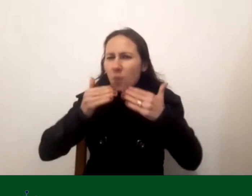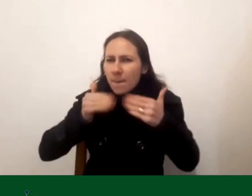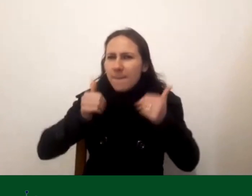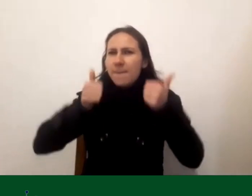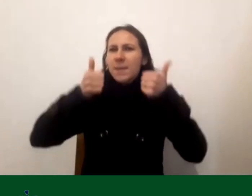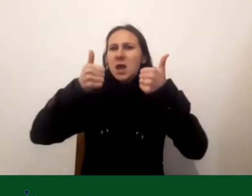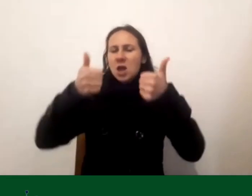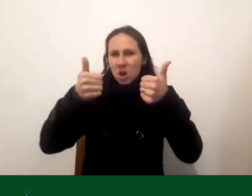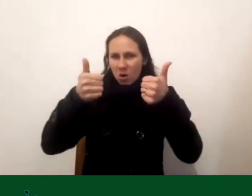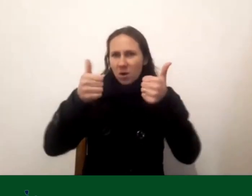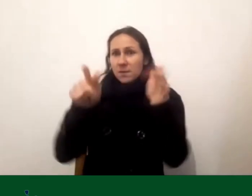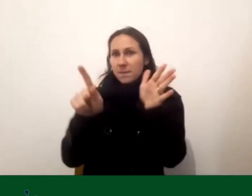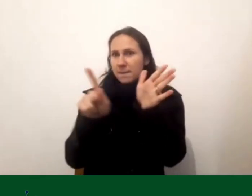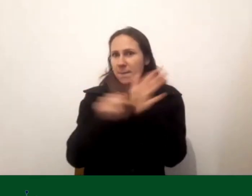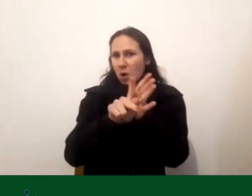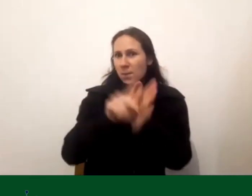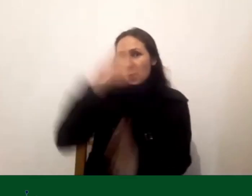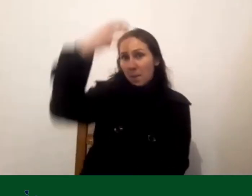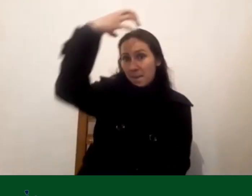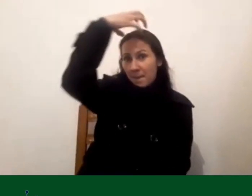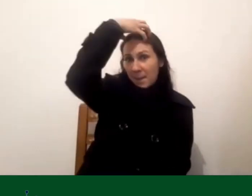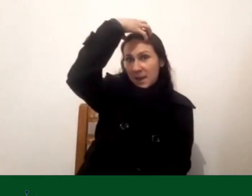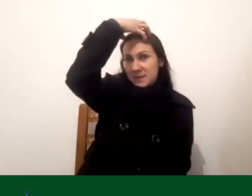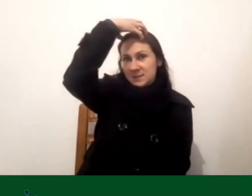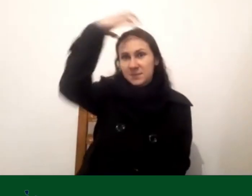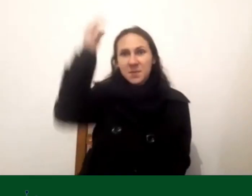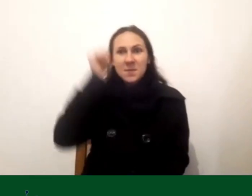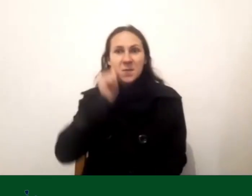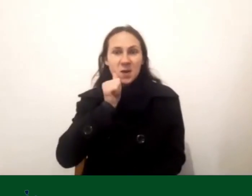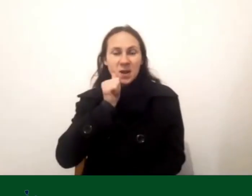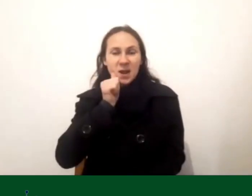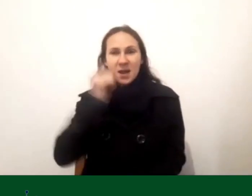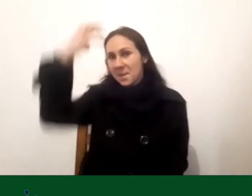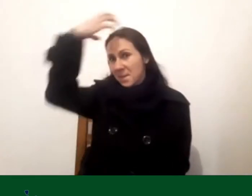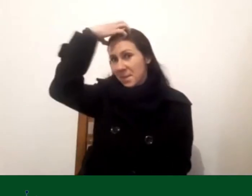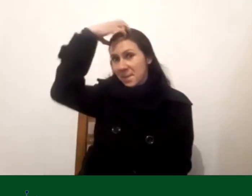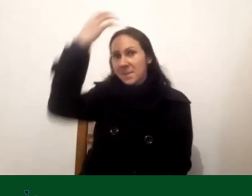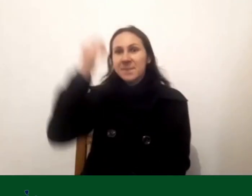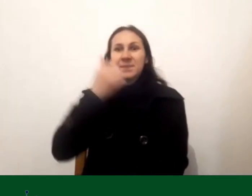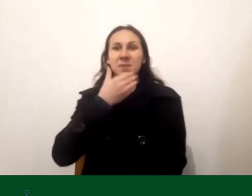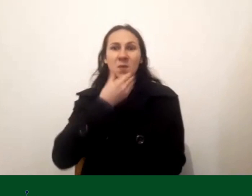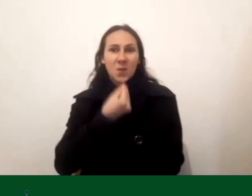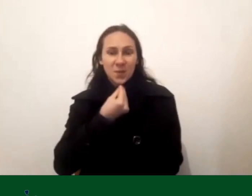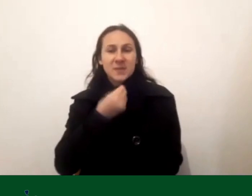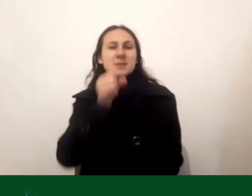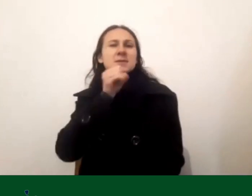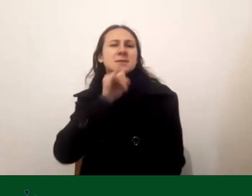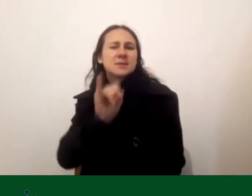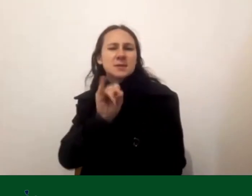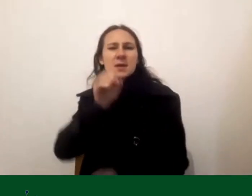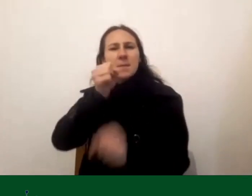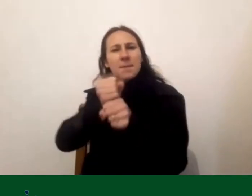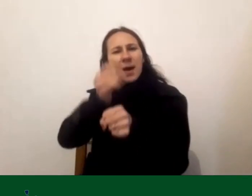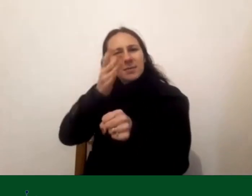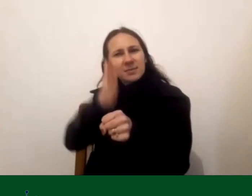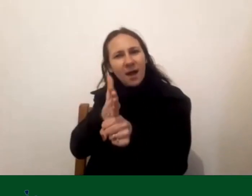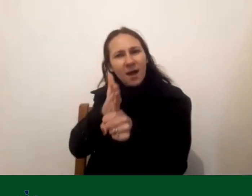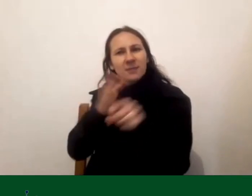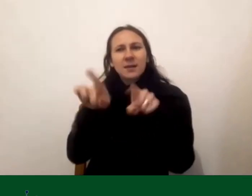para a duquesa, se a gente colocasse algumas batatas e um pouquinho de carne